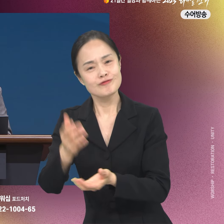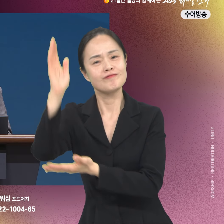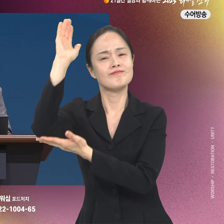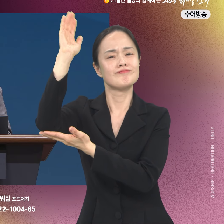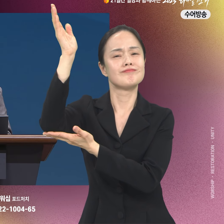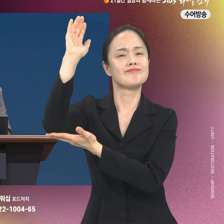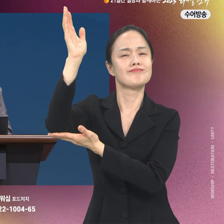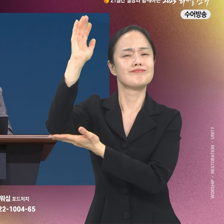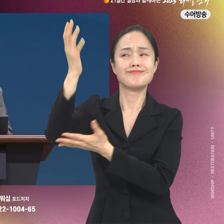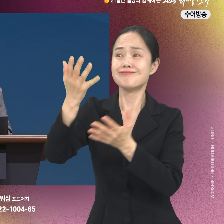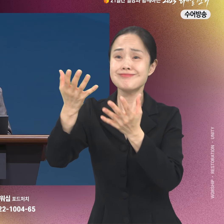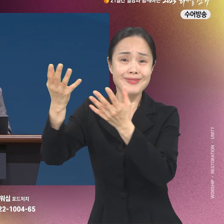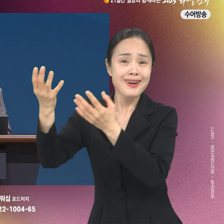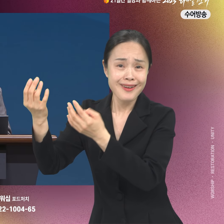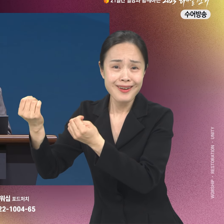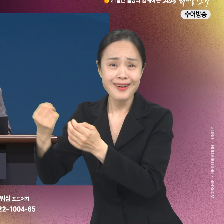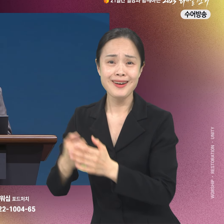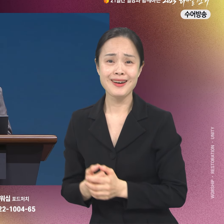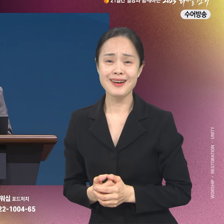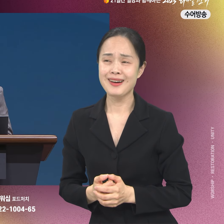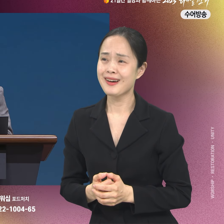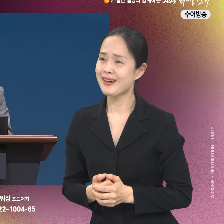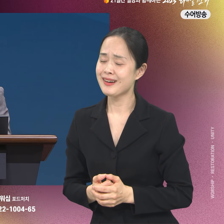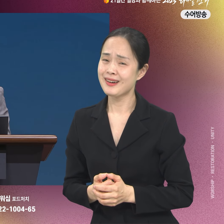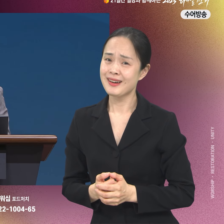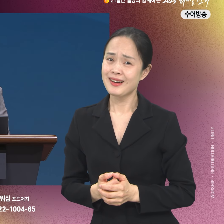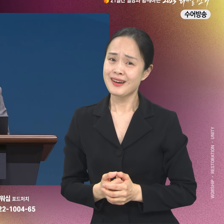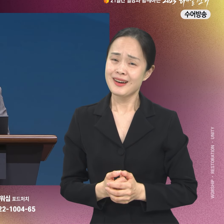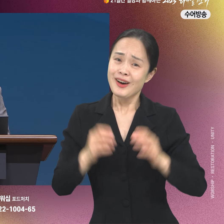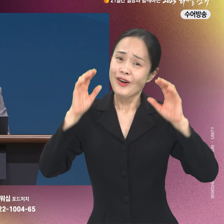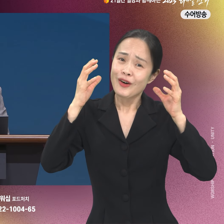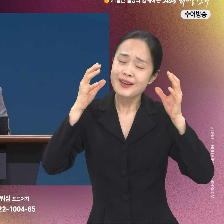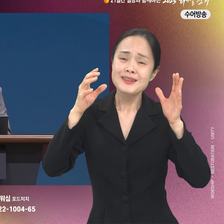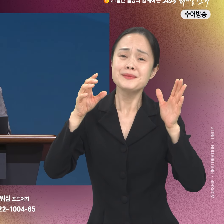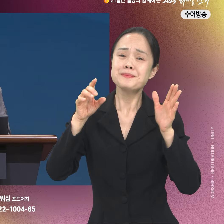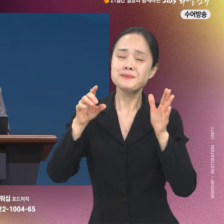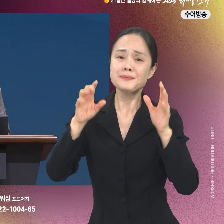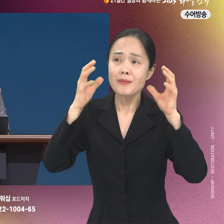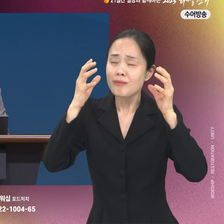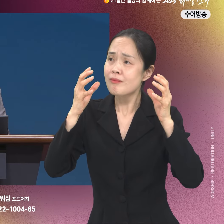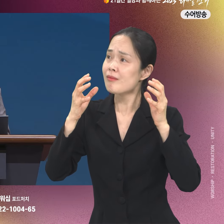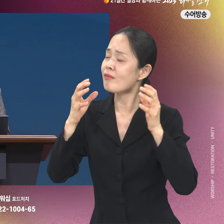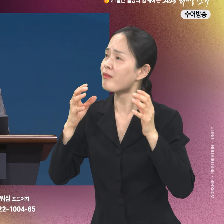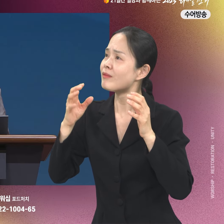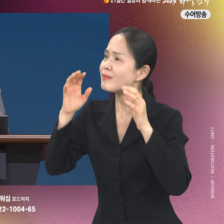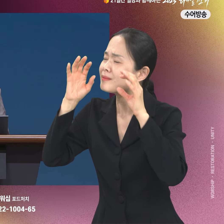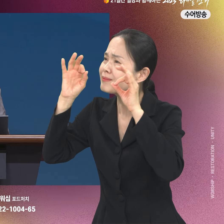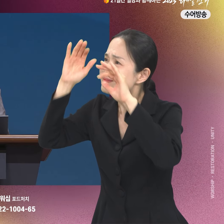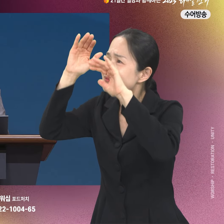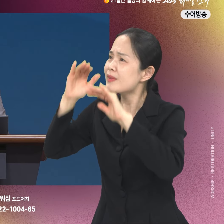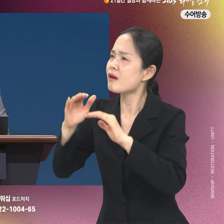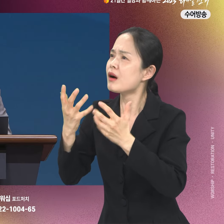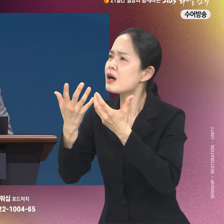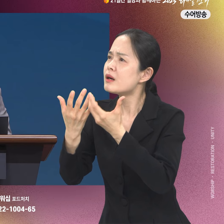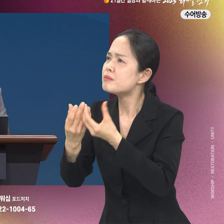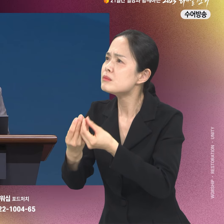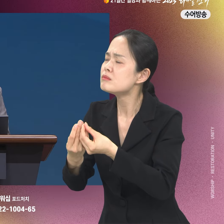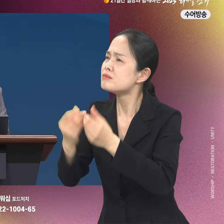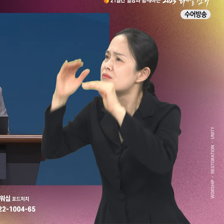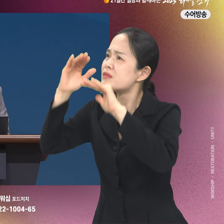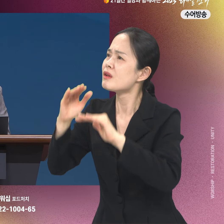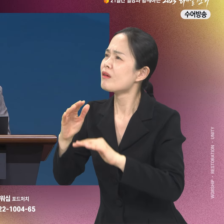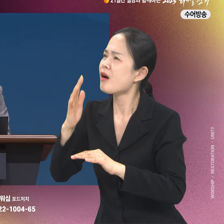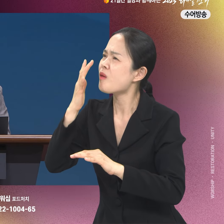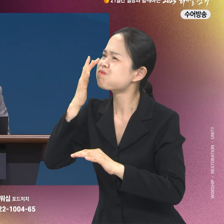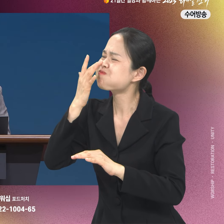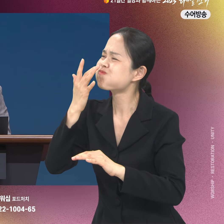근데 제 목표는 어린아이들과 비신자들이 이해할 수 있어야 되고 어려워하지 않아야 된다가 기준이었기 때문에